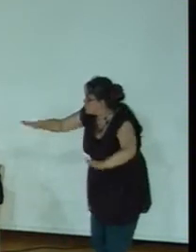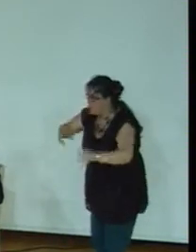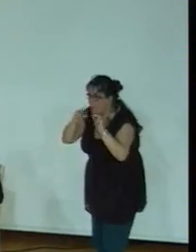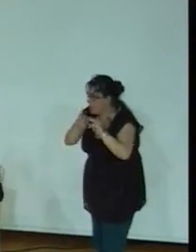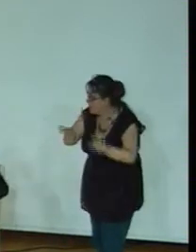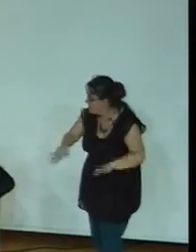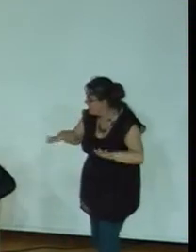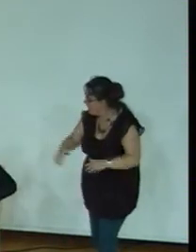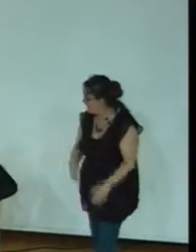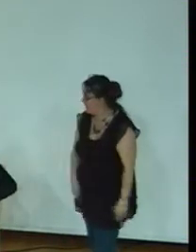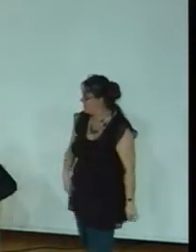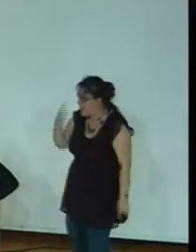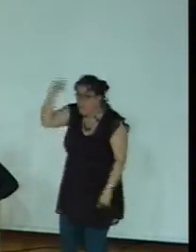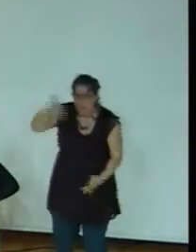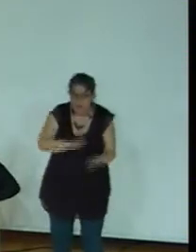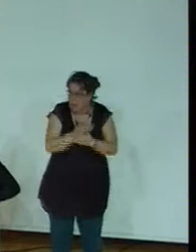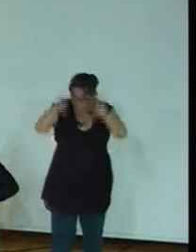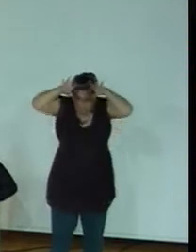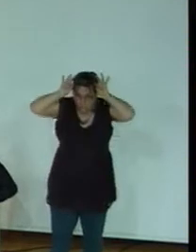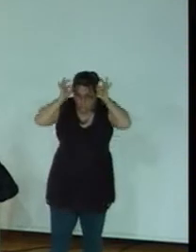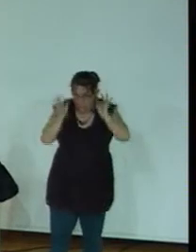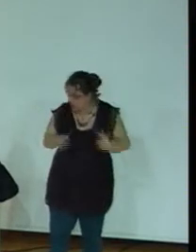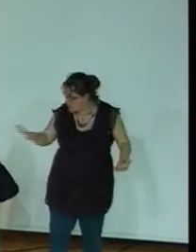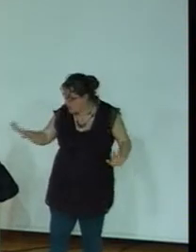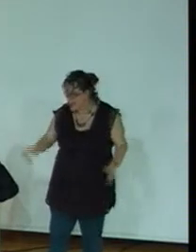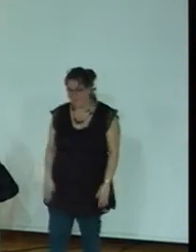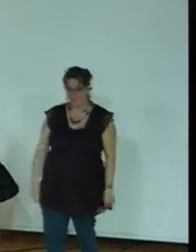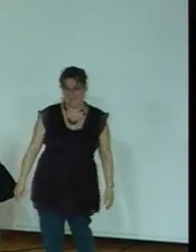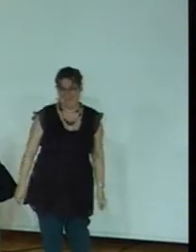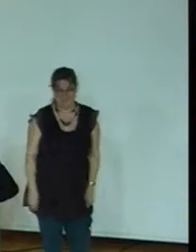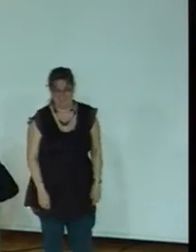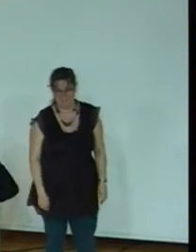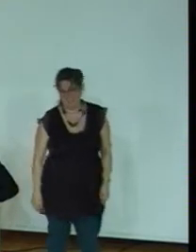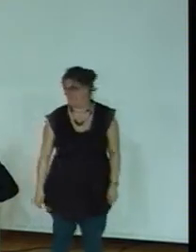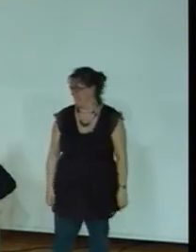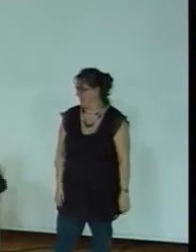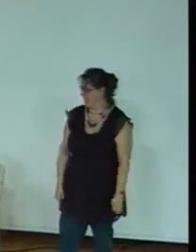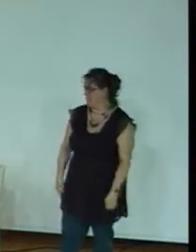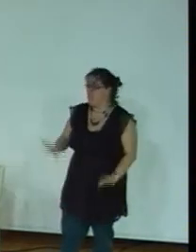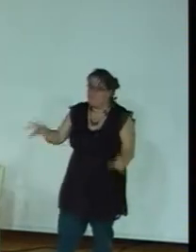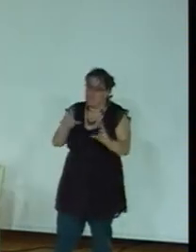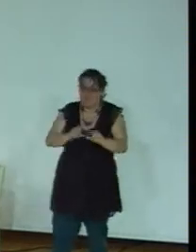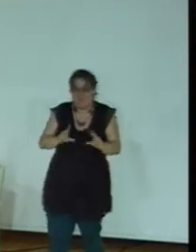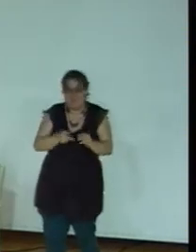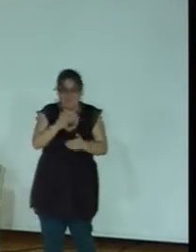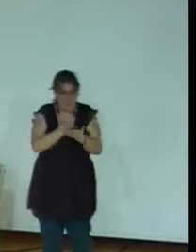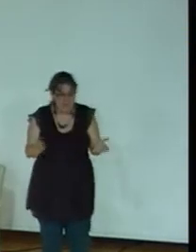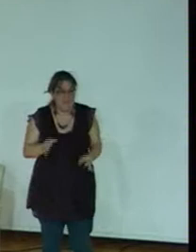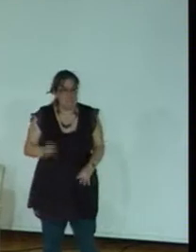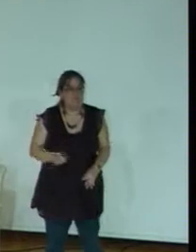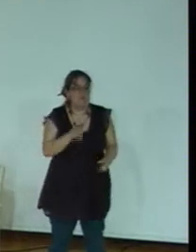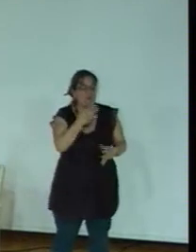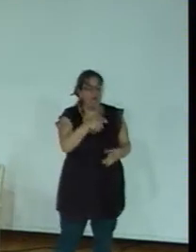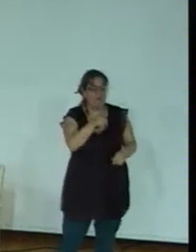ce genre de mesure... Oh, c'est la traductrice. Pardon. Donc, je le dis autrement, les informaticiens peuvent avoir